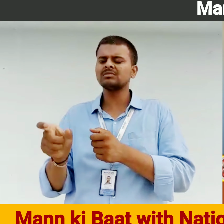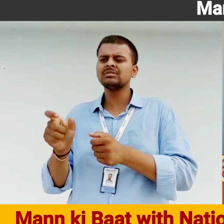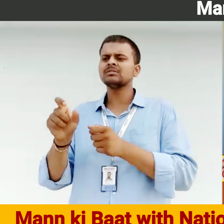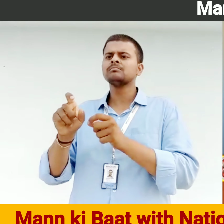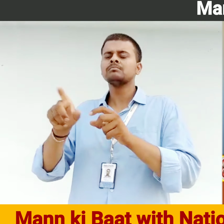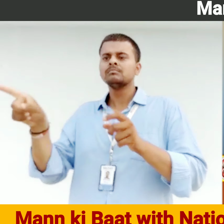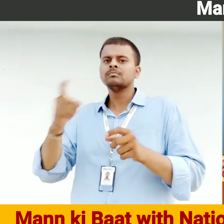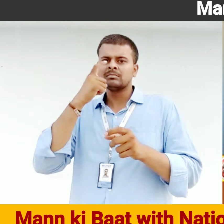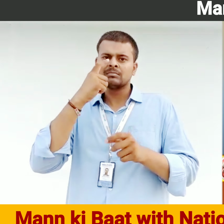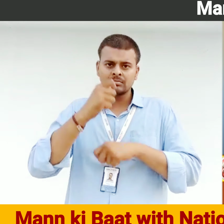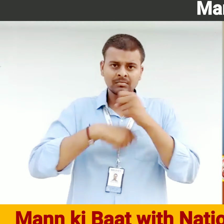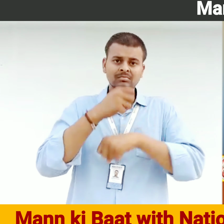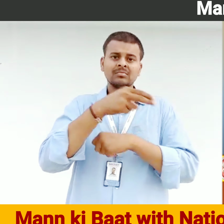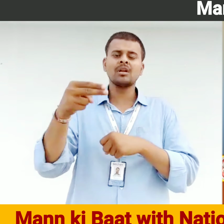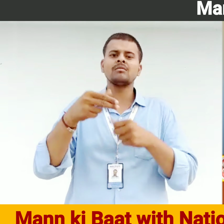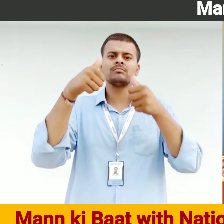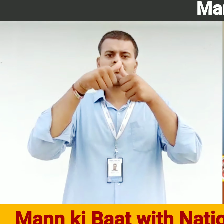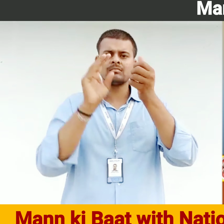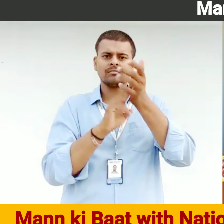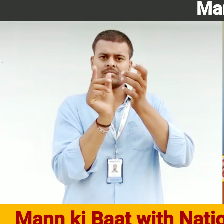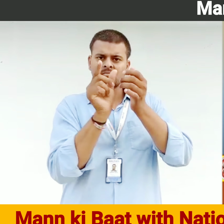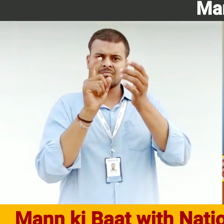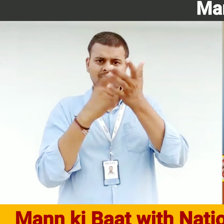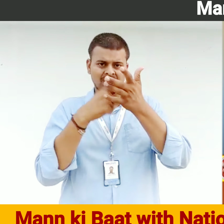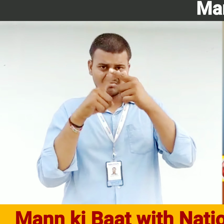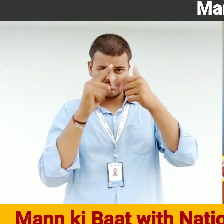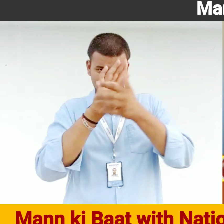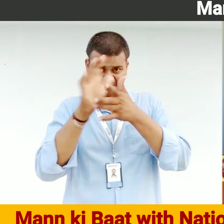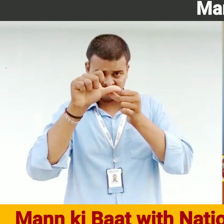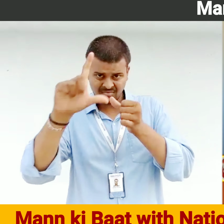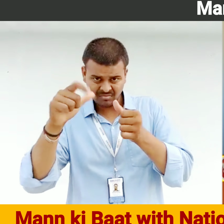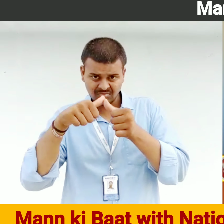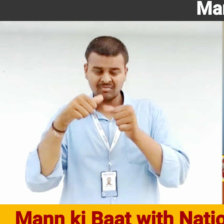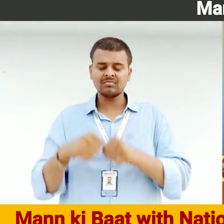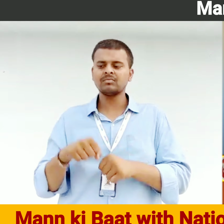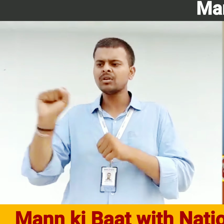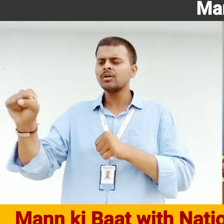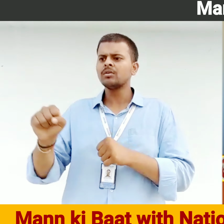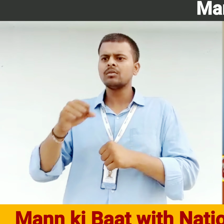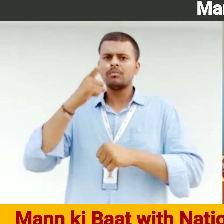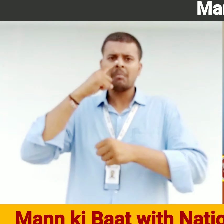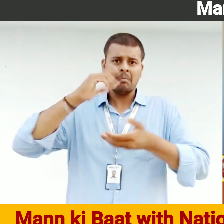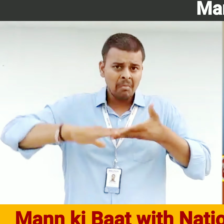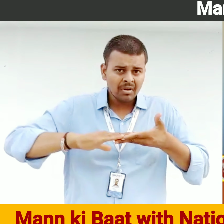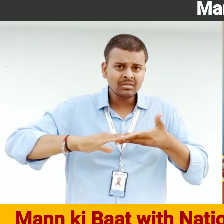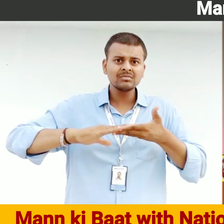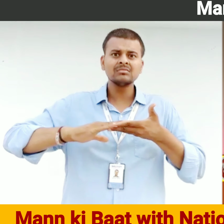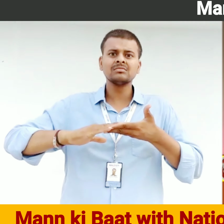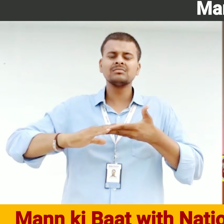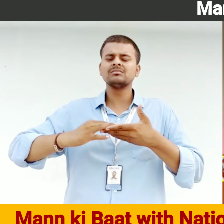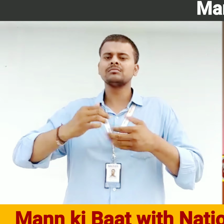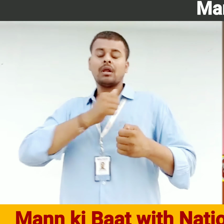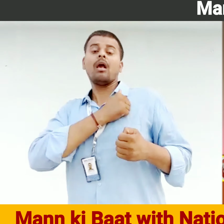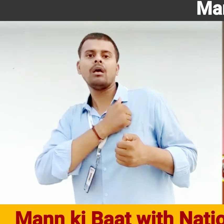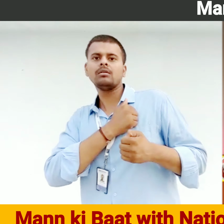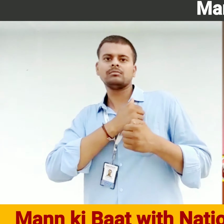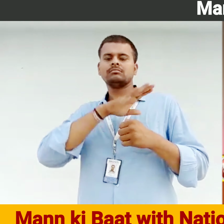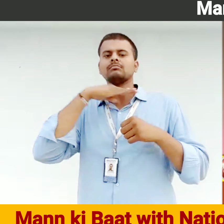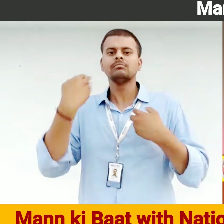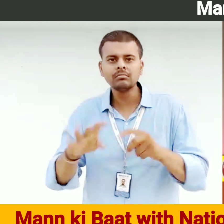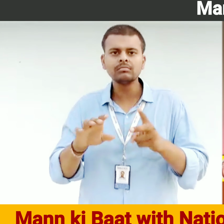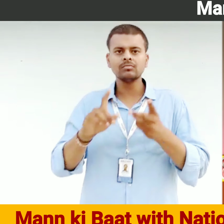योजना संकट मोचक बनकर आई है। अमूर्था वल्ली जी के पति की हार्ट अटैक से दुखद मृत्यु हो चुकी है। उनके